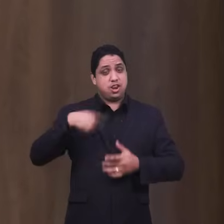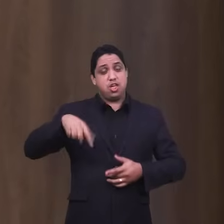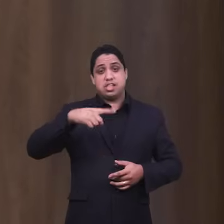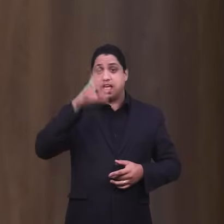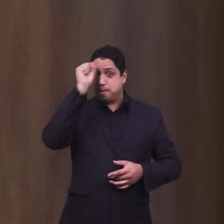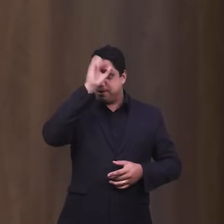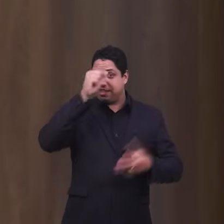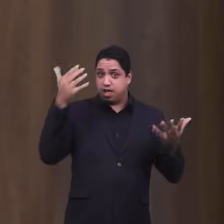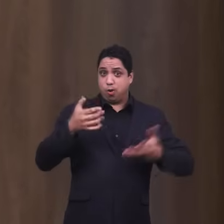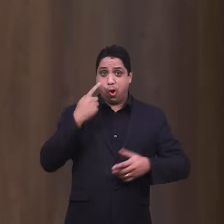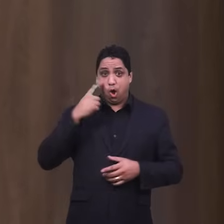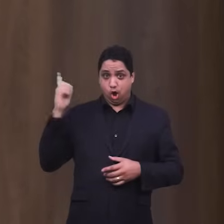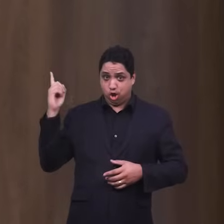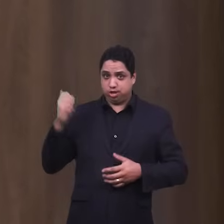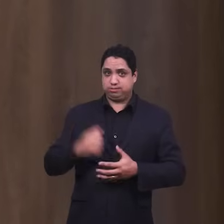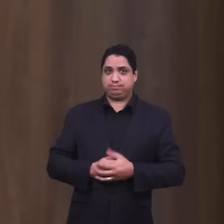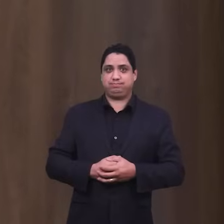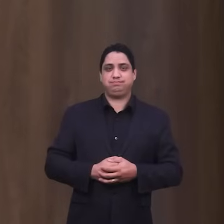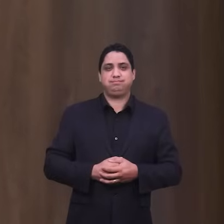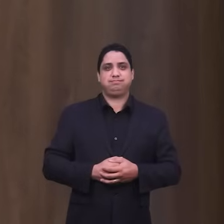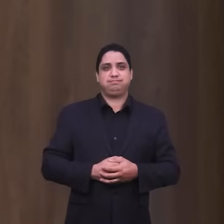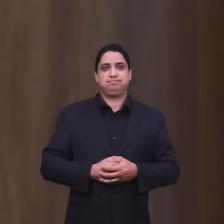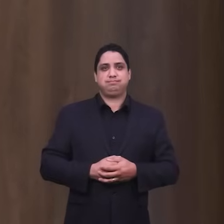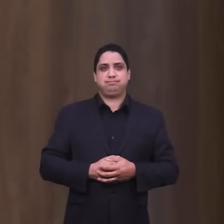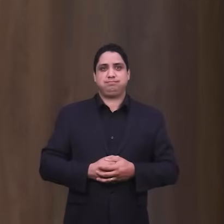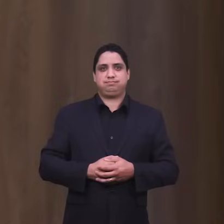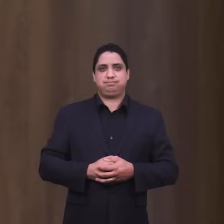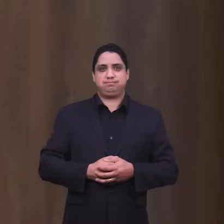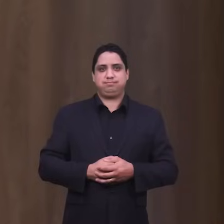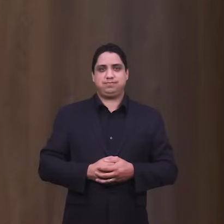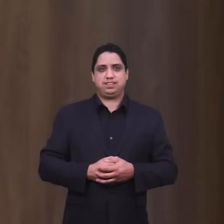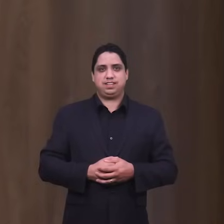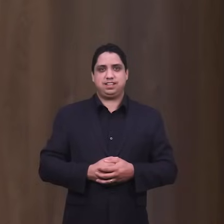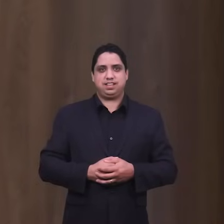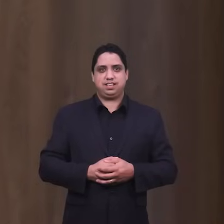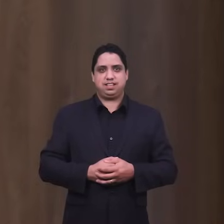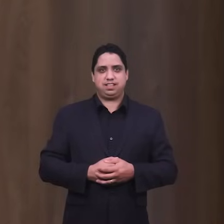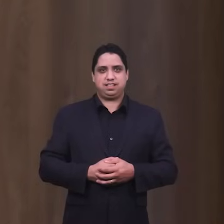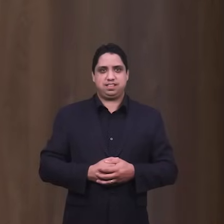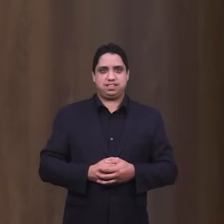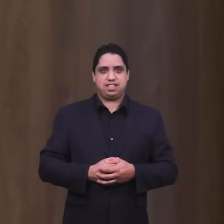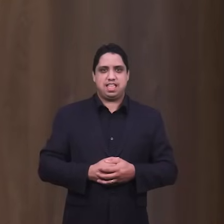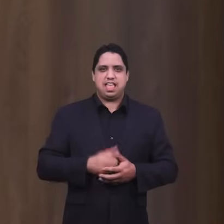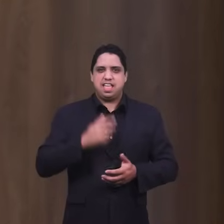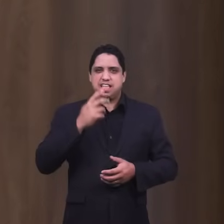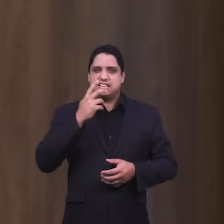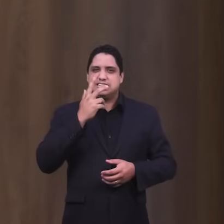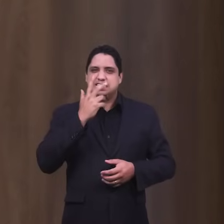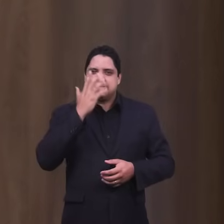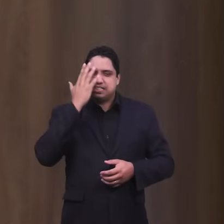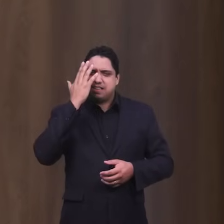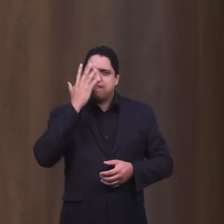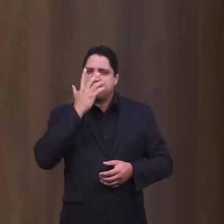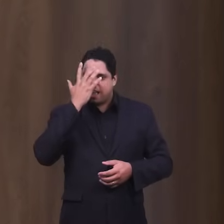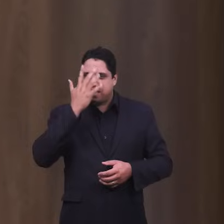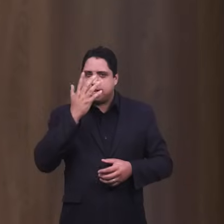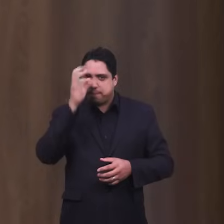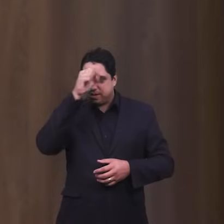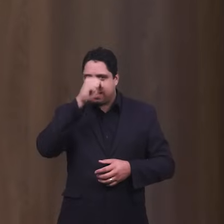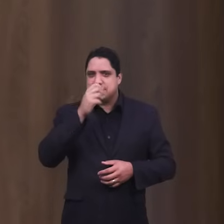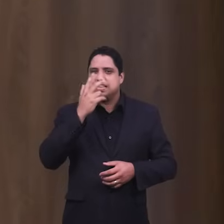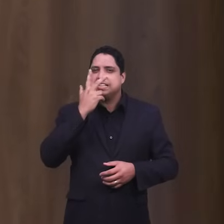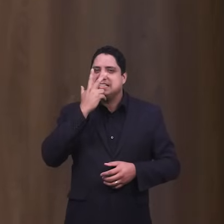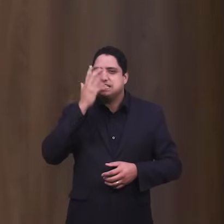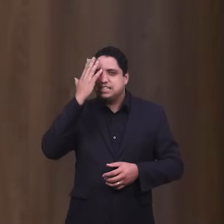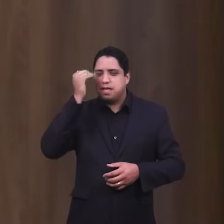fazer a paz do Senhor Jesus. Vamos lá? Para ficar mais fácil, Sabe quando a gente brinca de arrancar o nariz e que fica